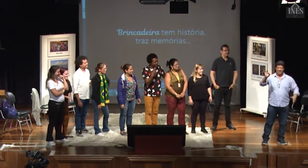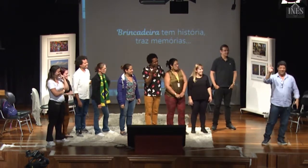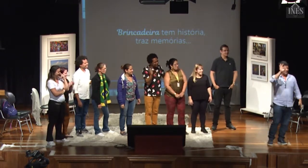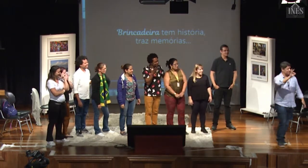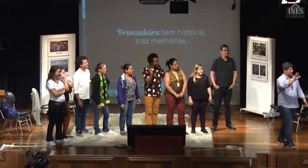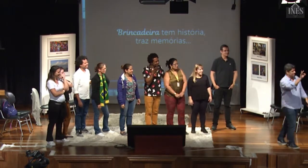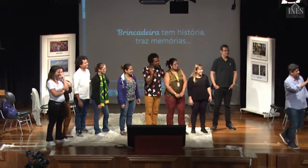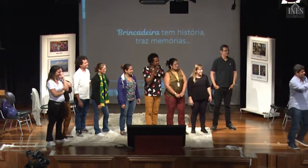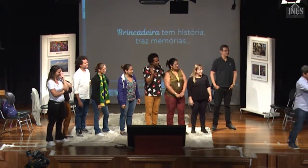Conversando, mosquito.